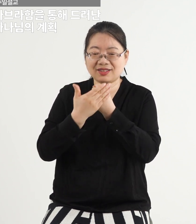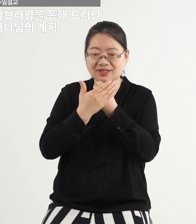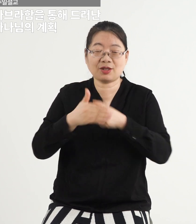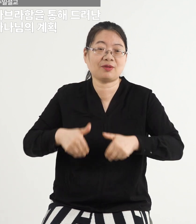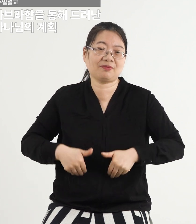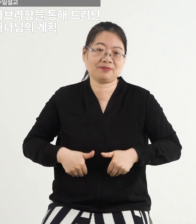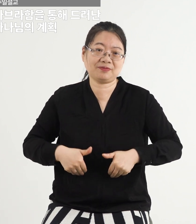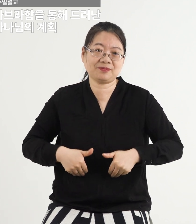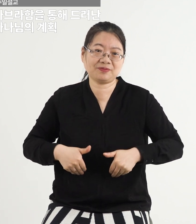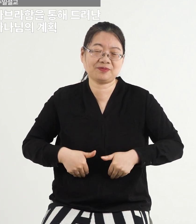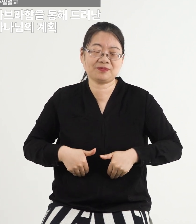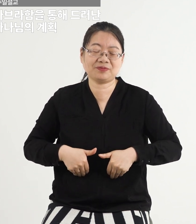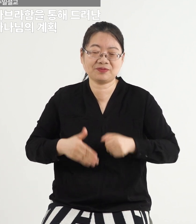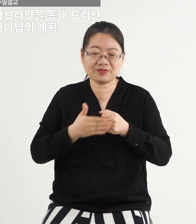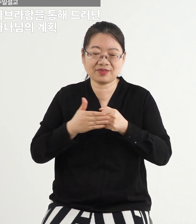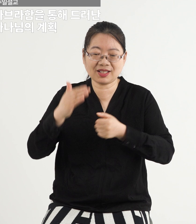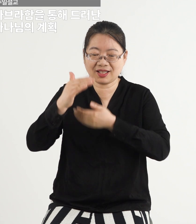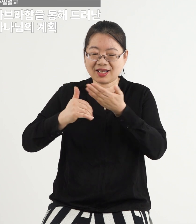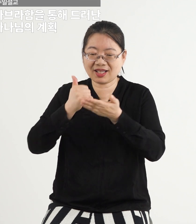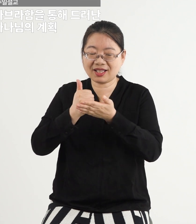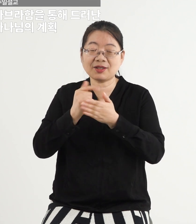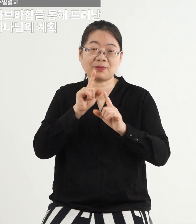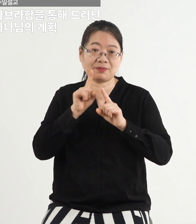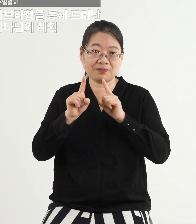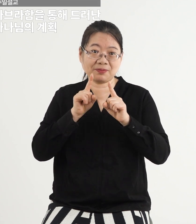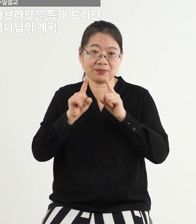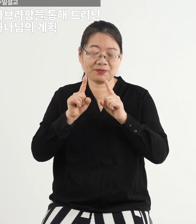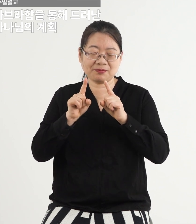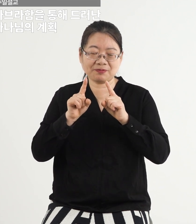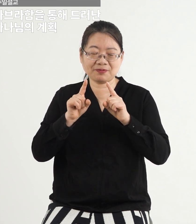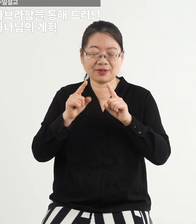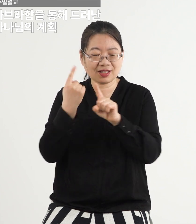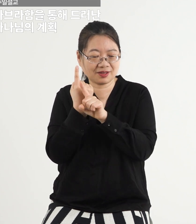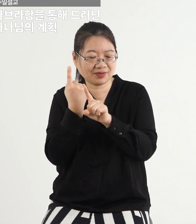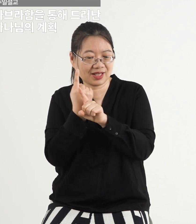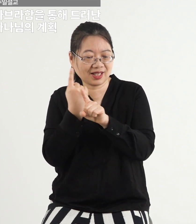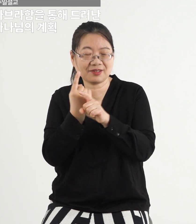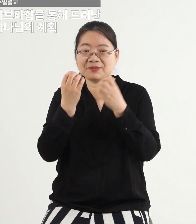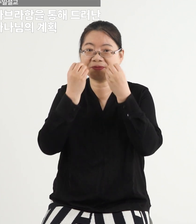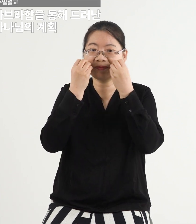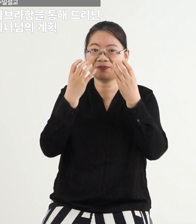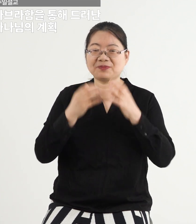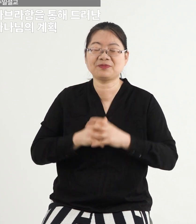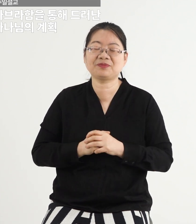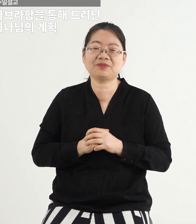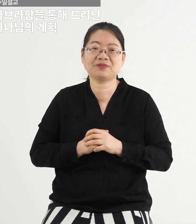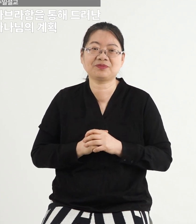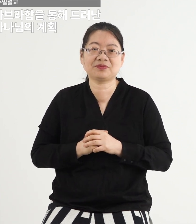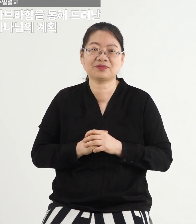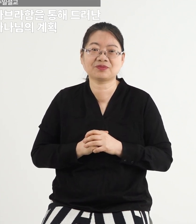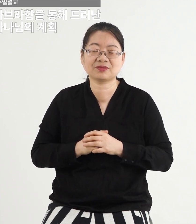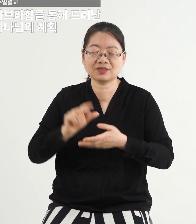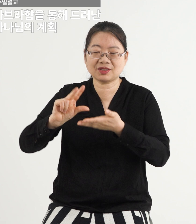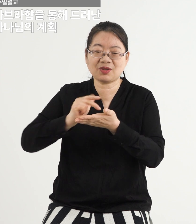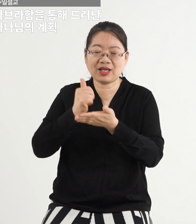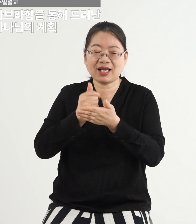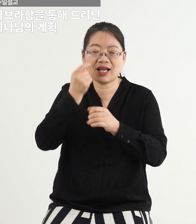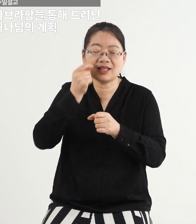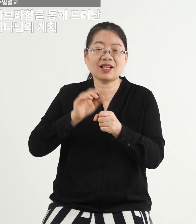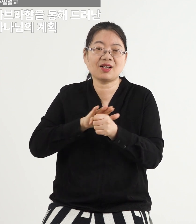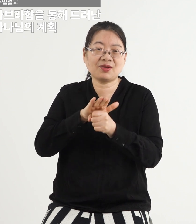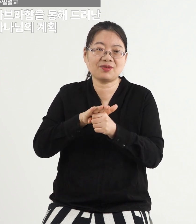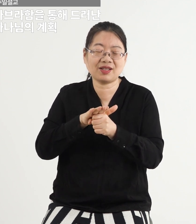필요하단 말이에요. 그래서 하나님의 말씀은 매일 새롭습니다. 여호와의